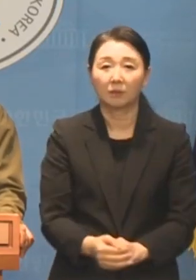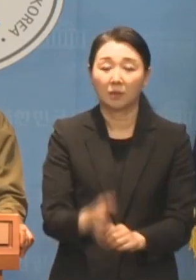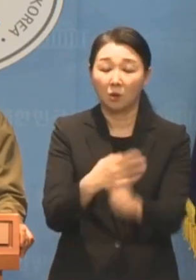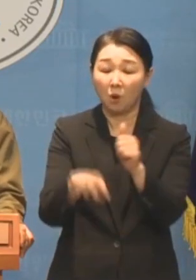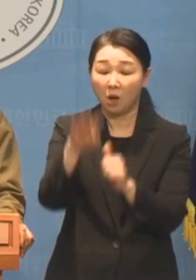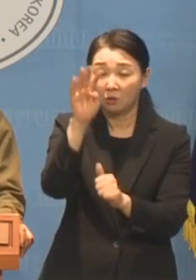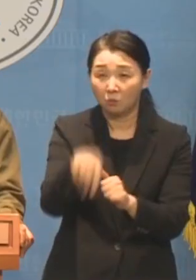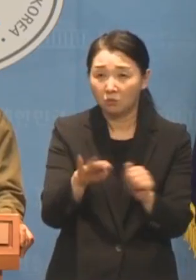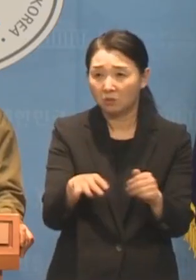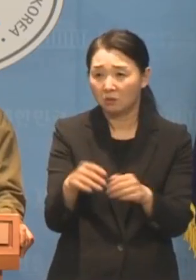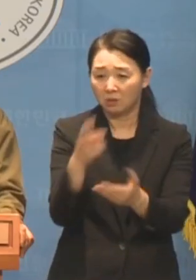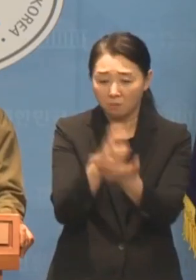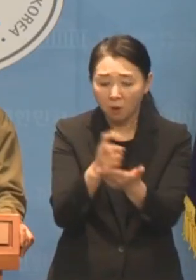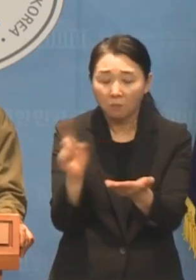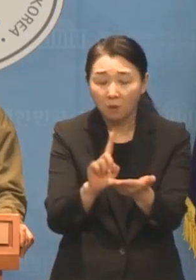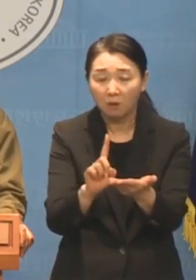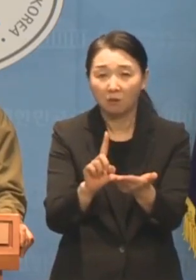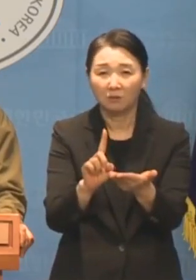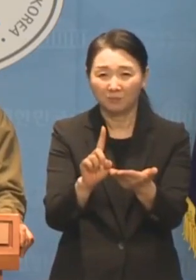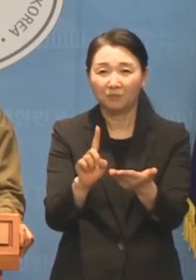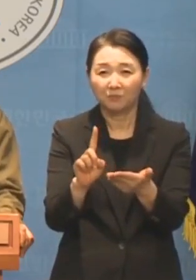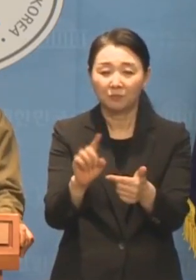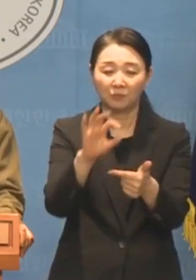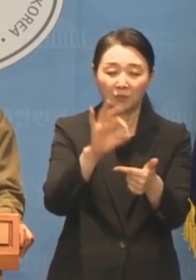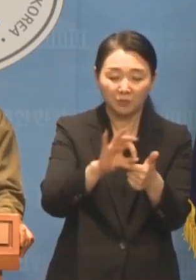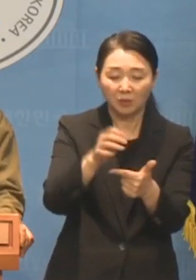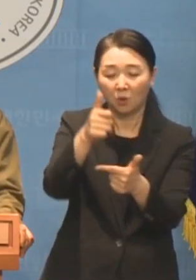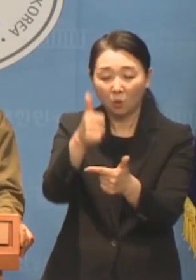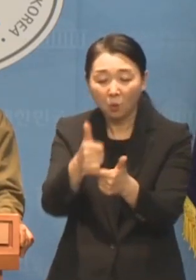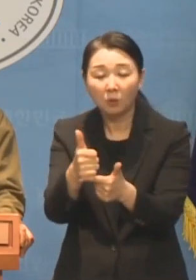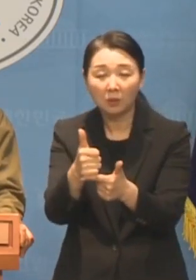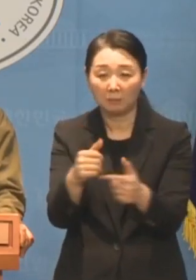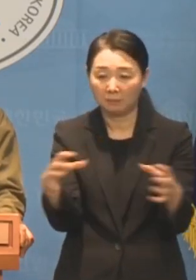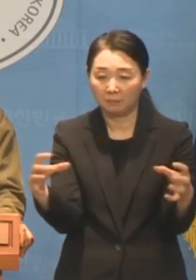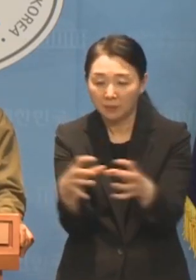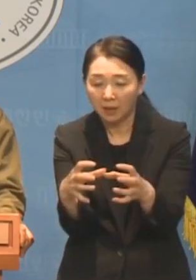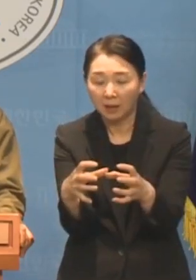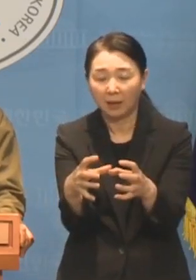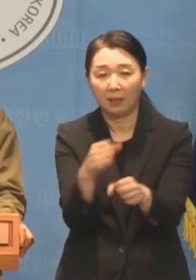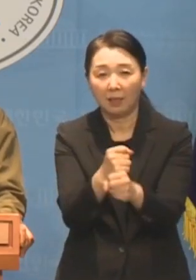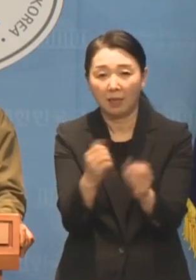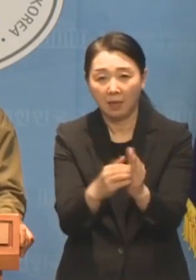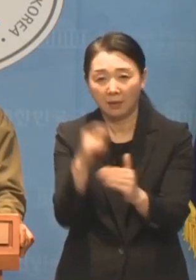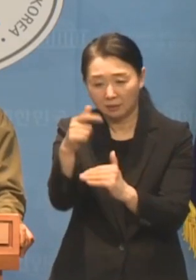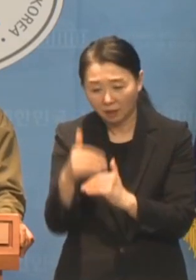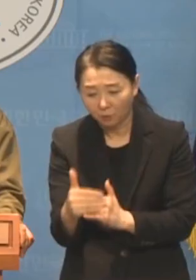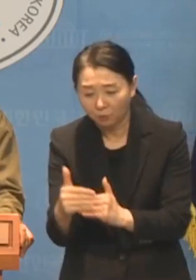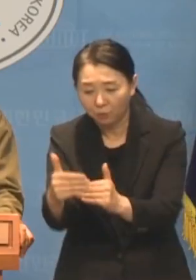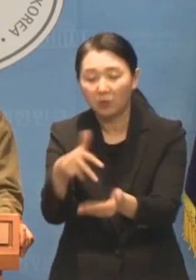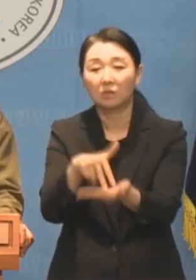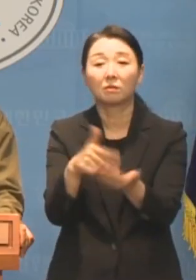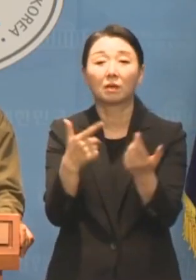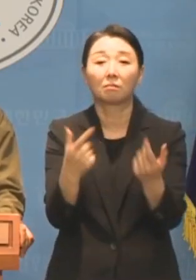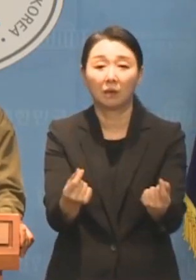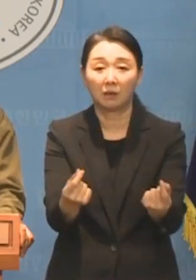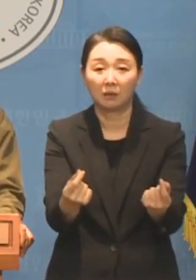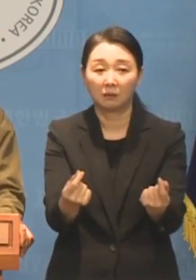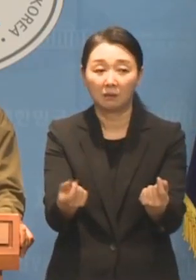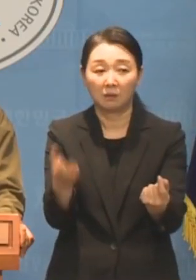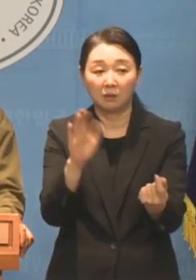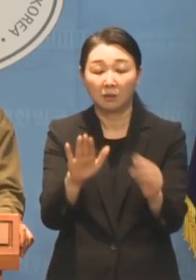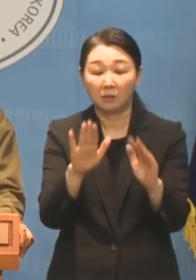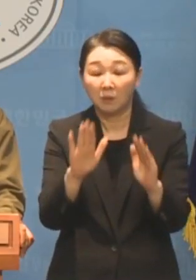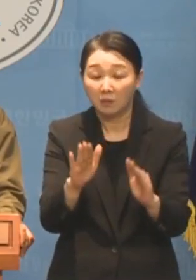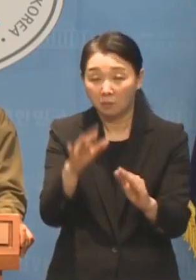환경부의 지금까지 방침은 영호남의 단일화된 안이 나와야 다음 절차를 진행할 수 있다는 입장이었으나